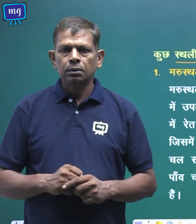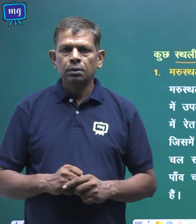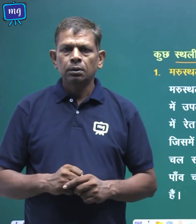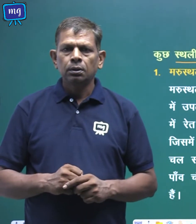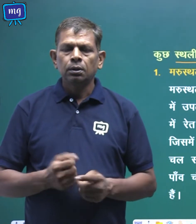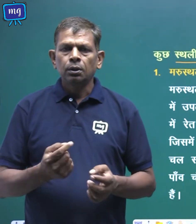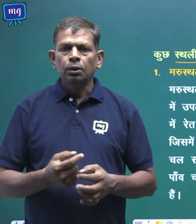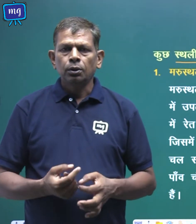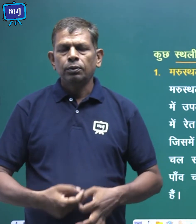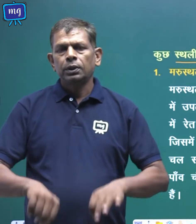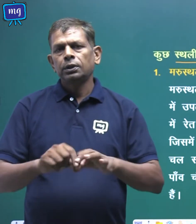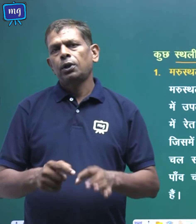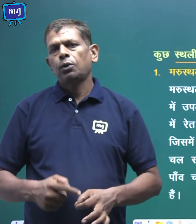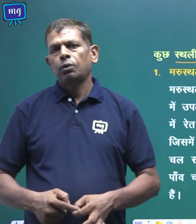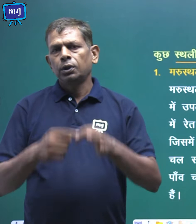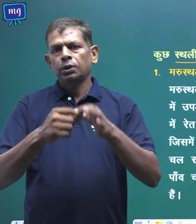विशेषताएं जानेंगे।